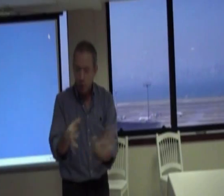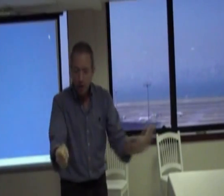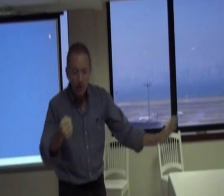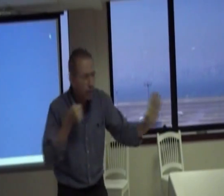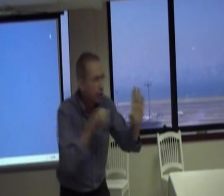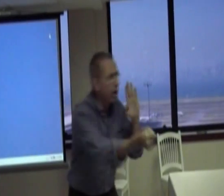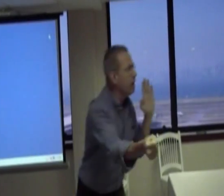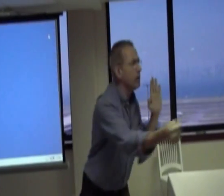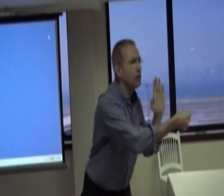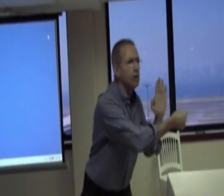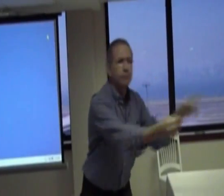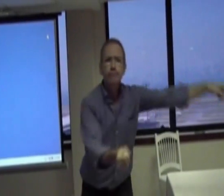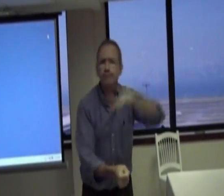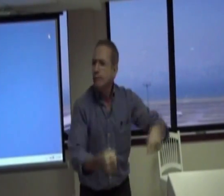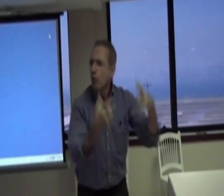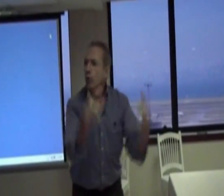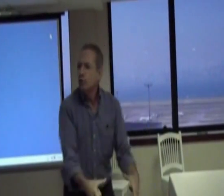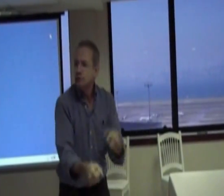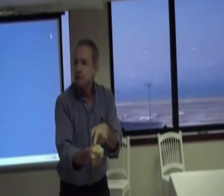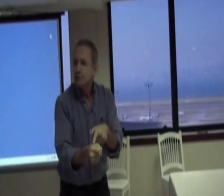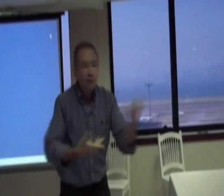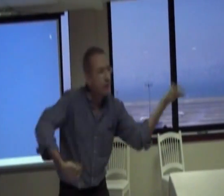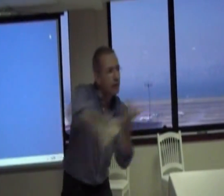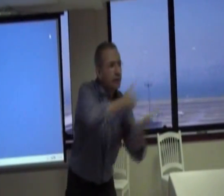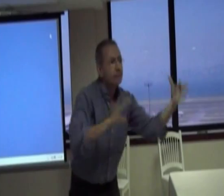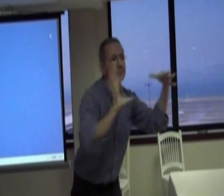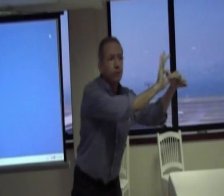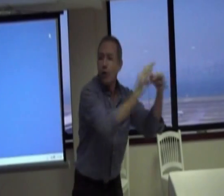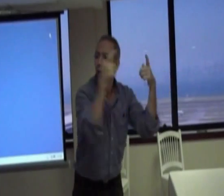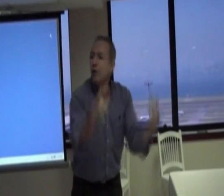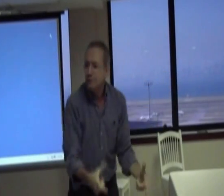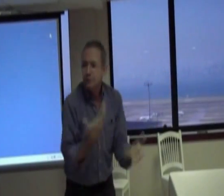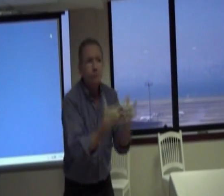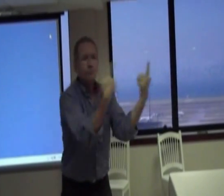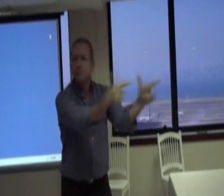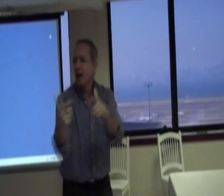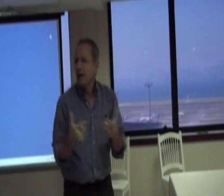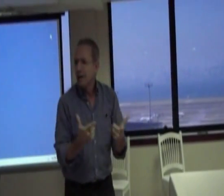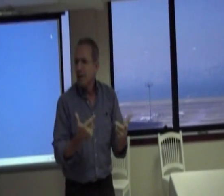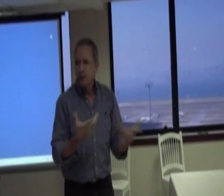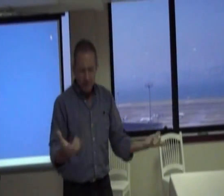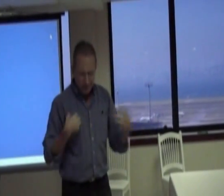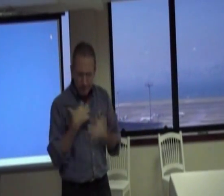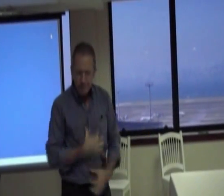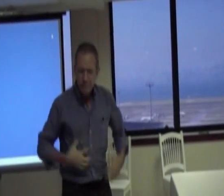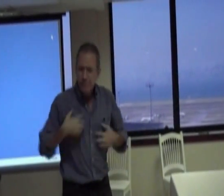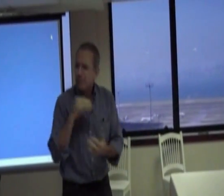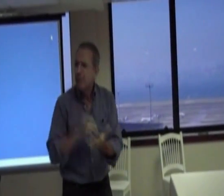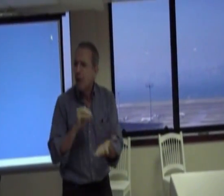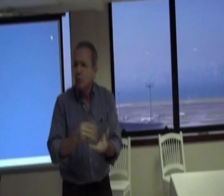ao seu mundo visual. Mas quando eu passo isso na questão familiar, onde eu posso colocá-lo na escola? Qual a escola que pode dar a ele esse momento